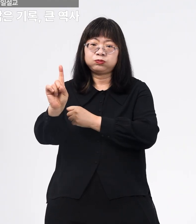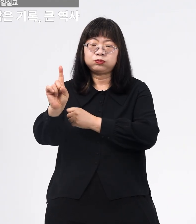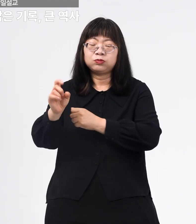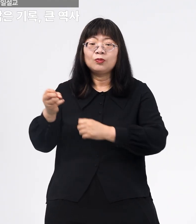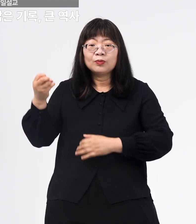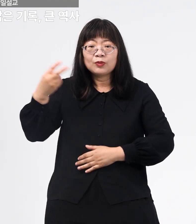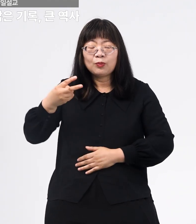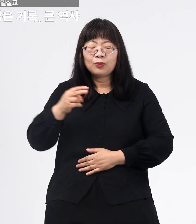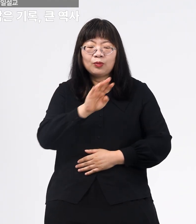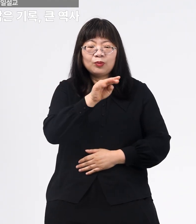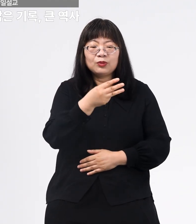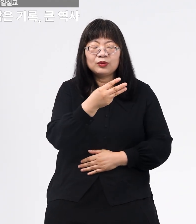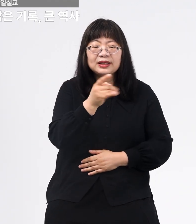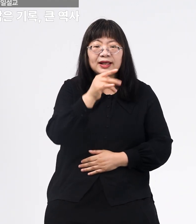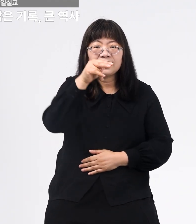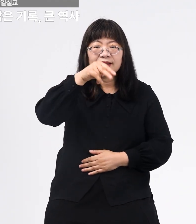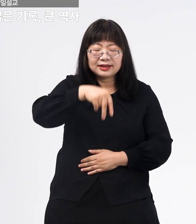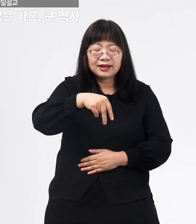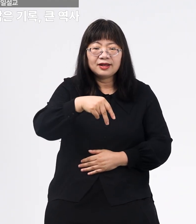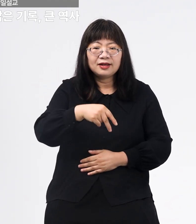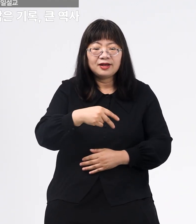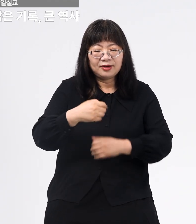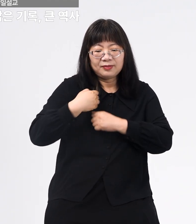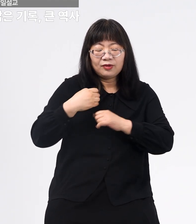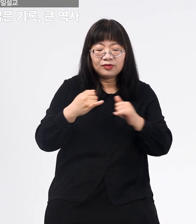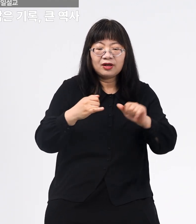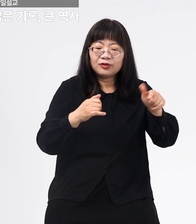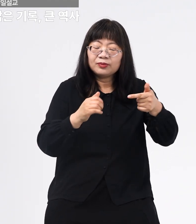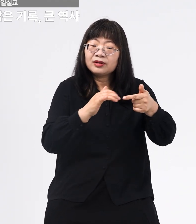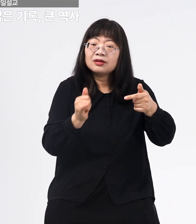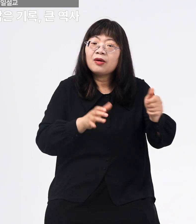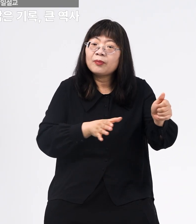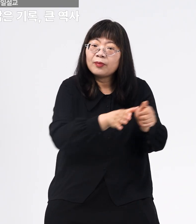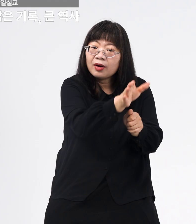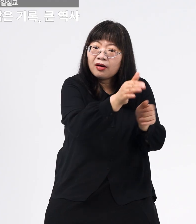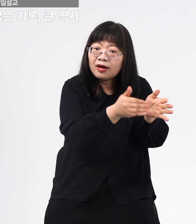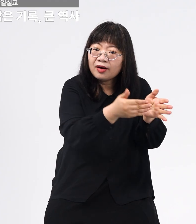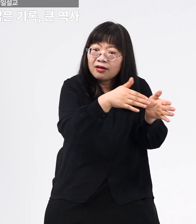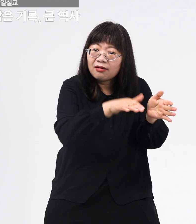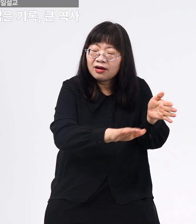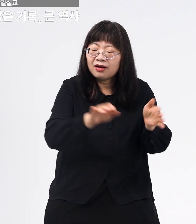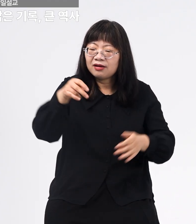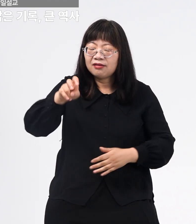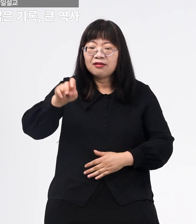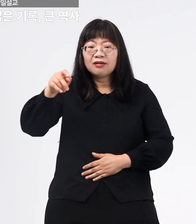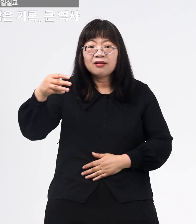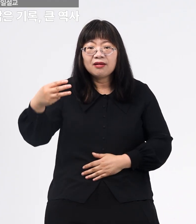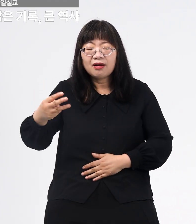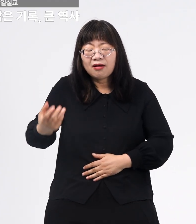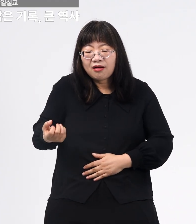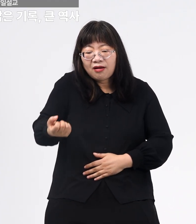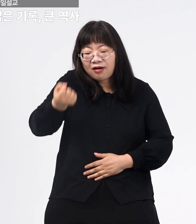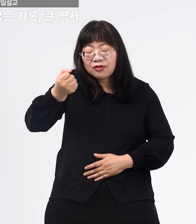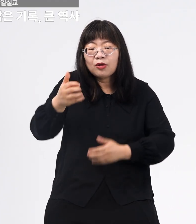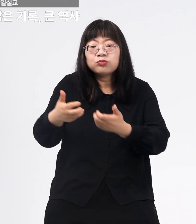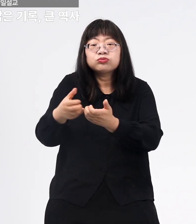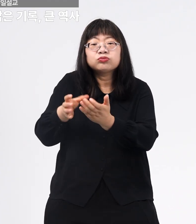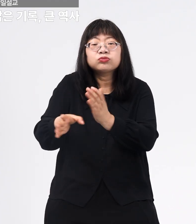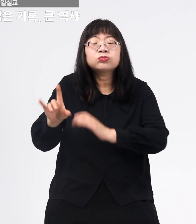사람이 블레셋 병사 600명을 죽이는데 삼갈이 들고 나간 무기가 뭐냐